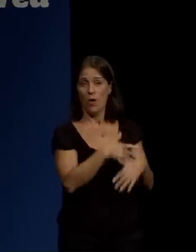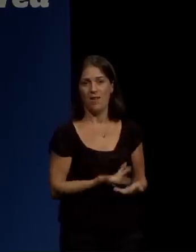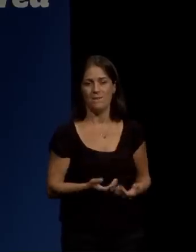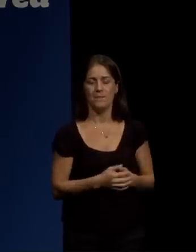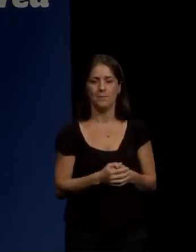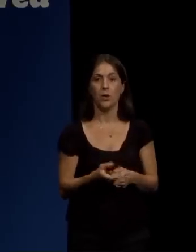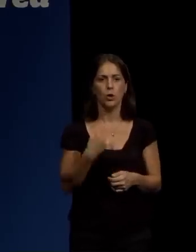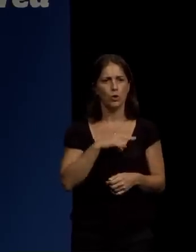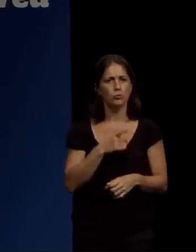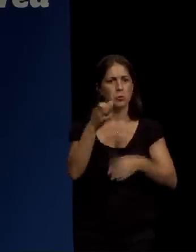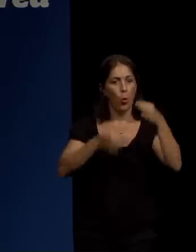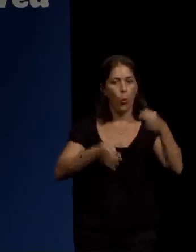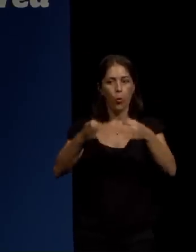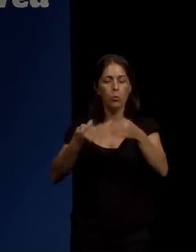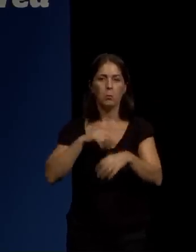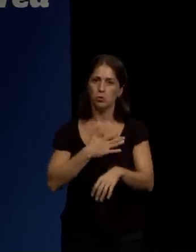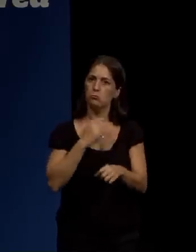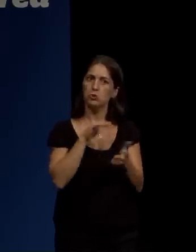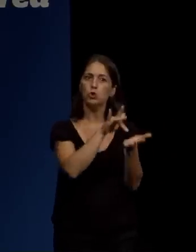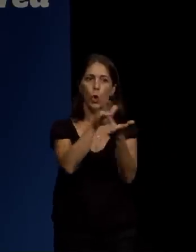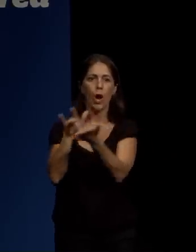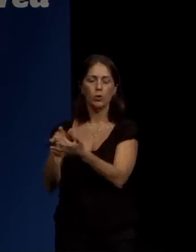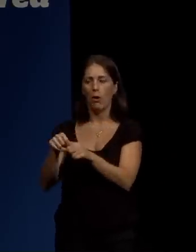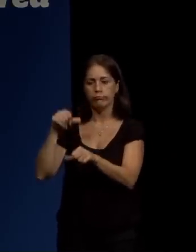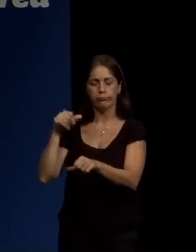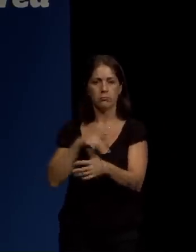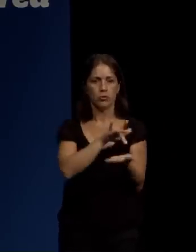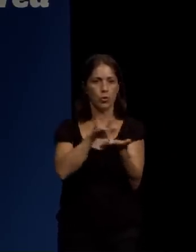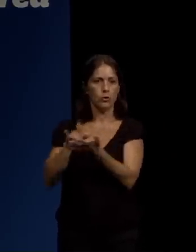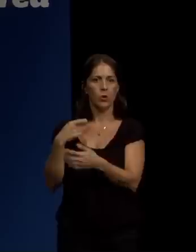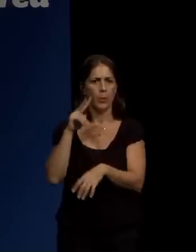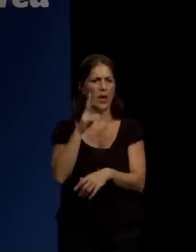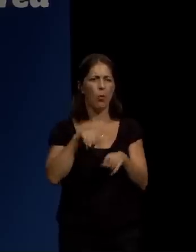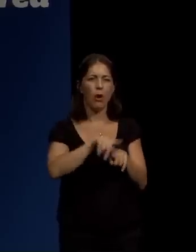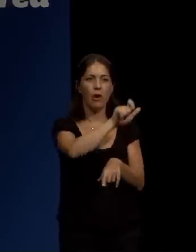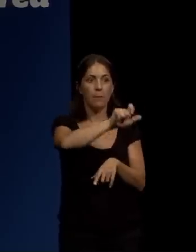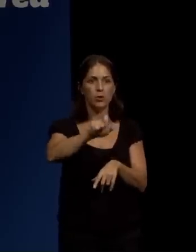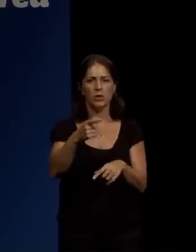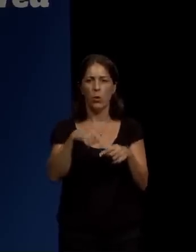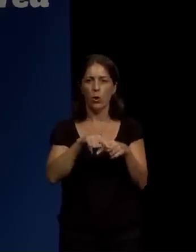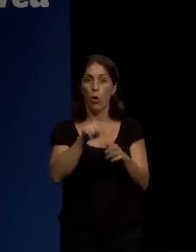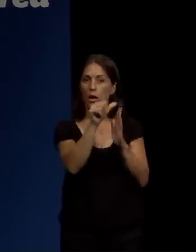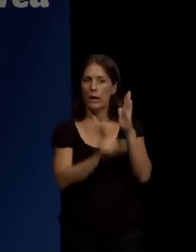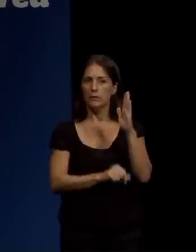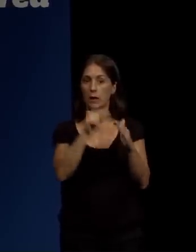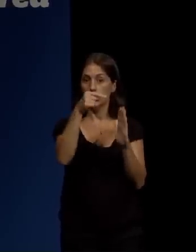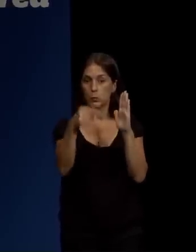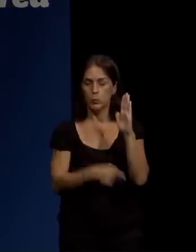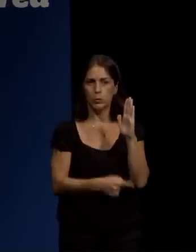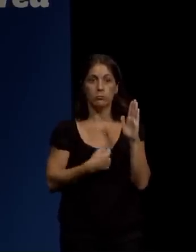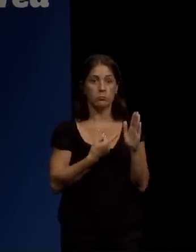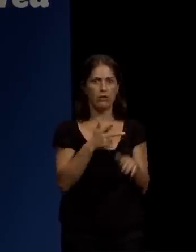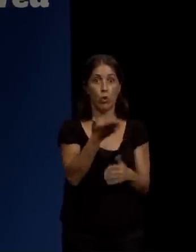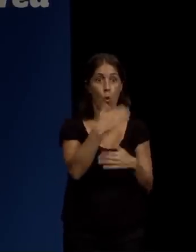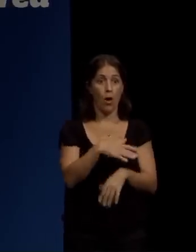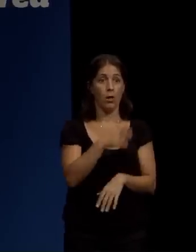Vin nos meus xulgados, nos xulgados onde traballei, como había veces nas que se colaba a xente nas listas, cando non tiñan dereito a iso, simplemente